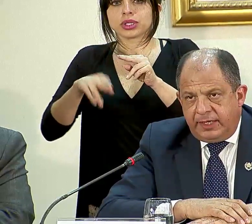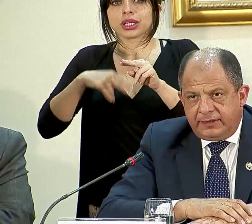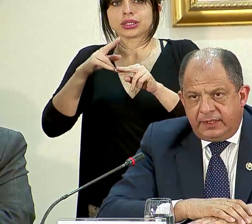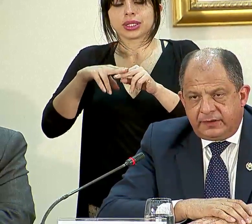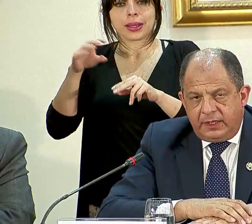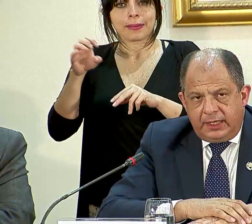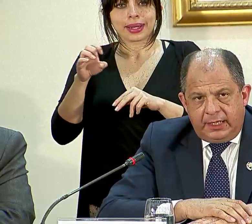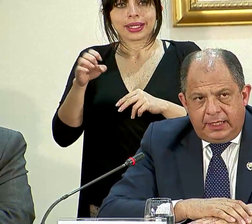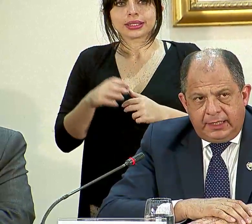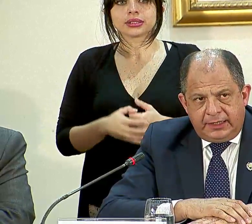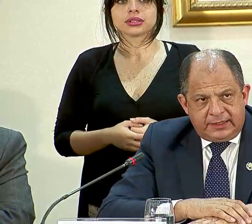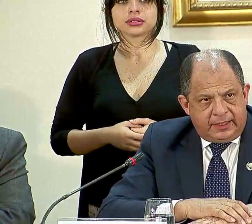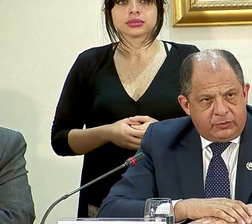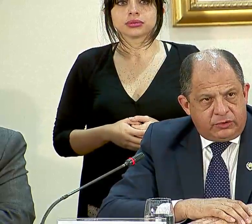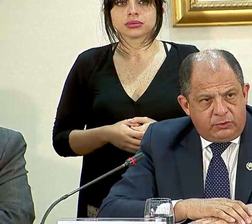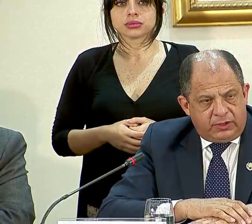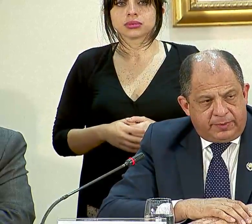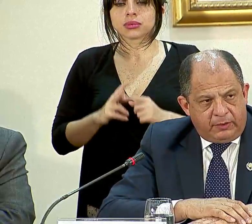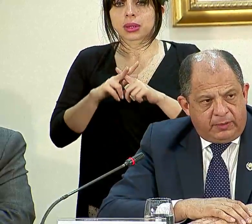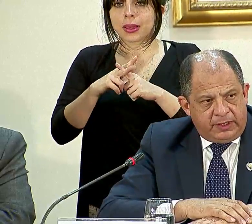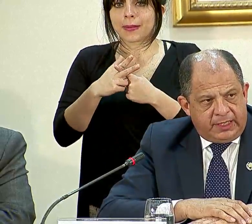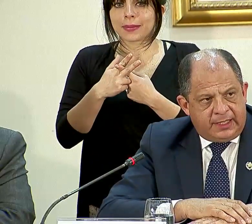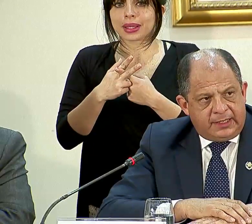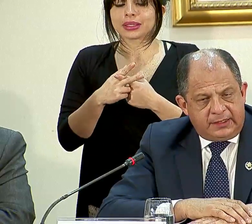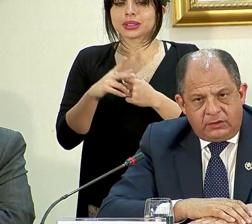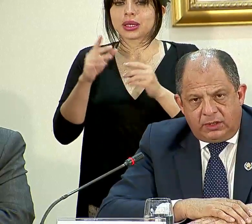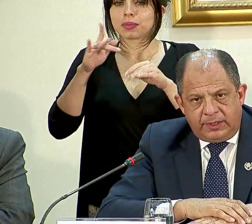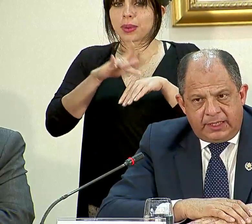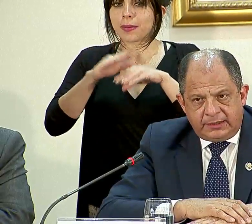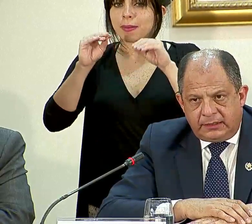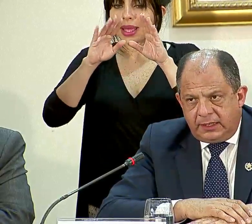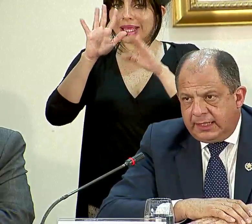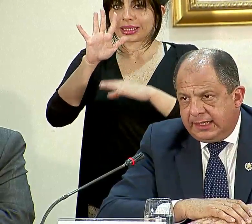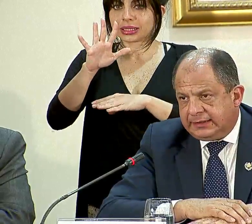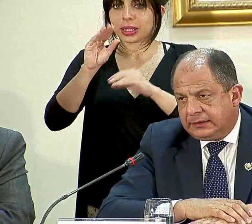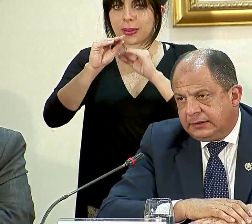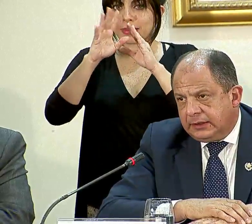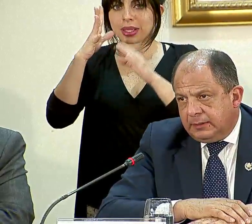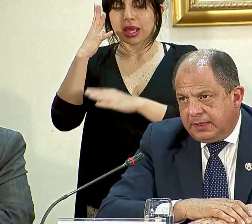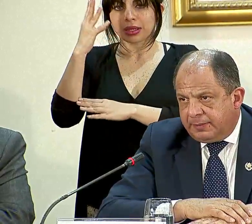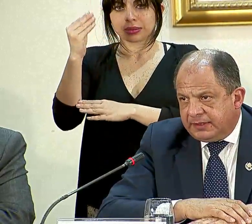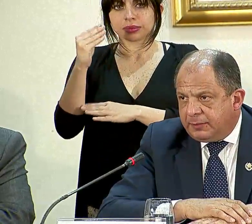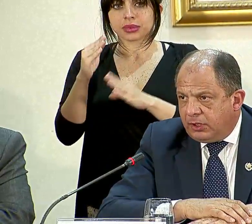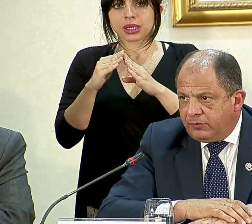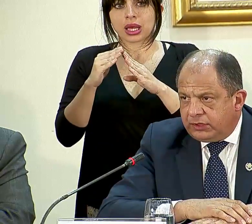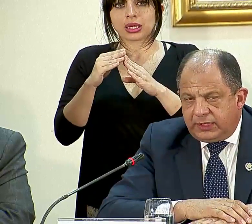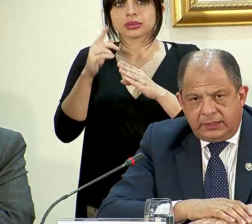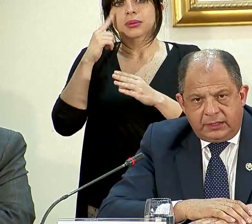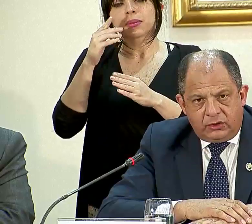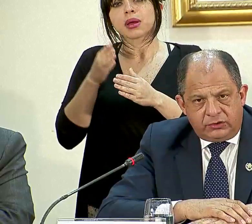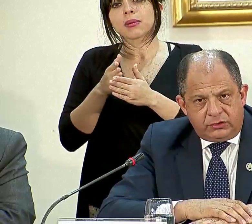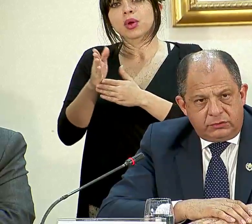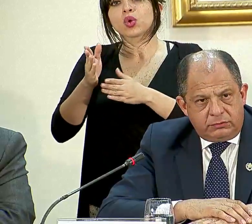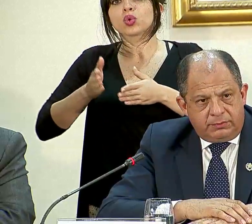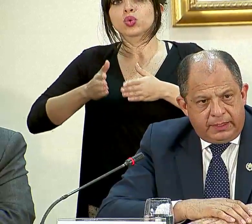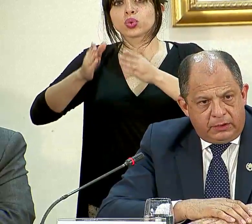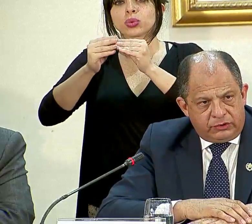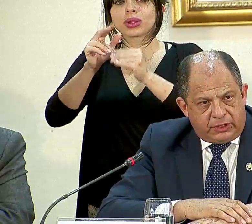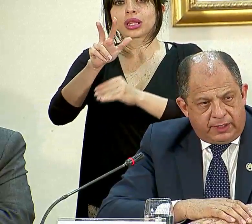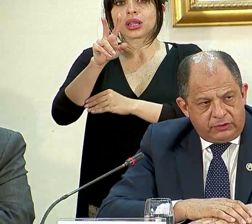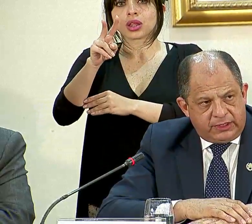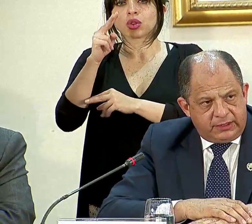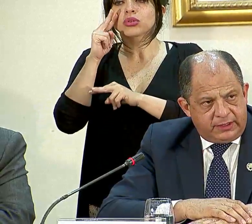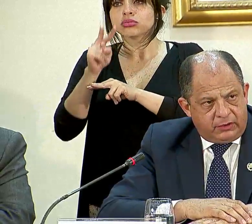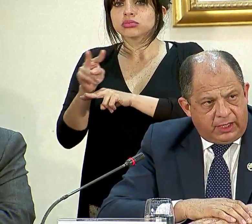Nacional de Emergencias. Iniciaremos muy temprano en la mañana, a las 5 de la mañana, saldré de la casa para pasar por la ruta 32, ver